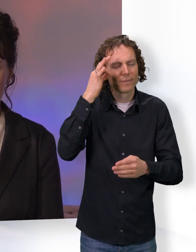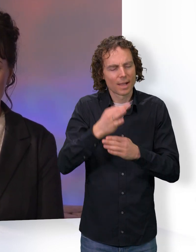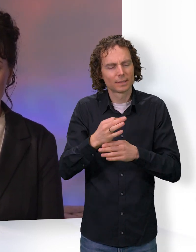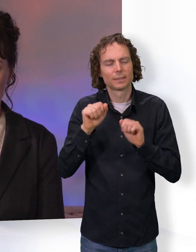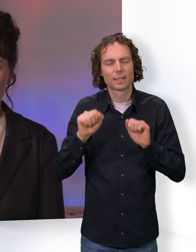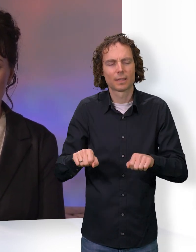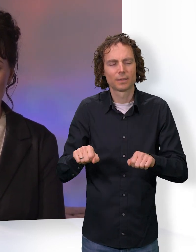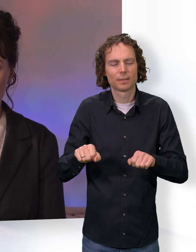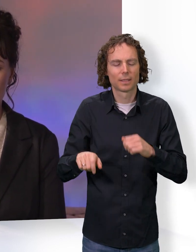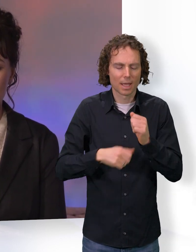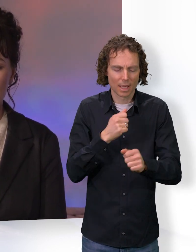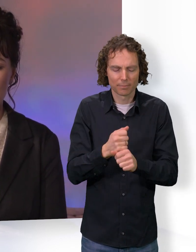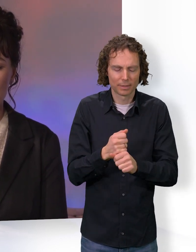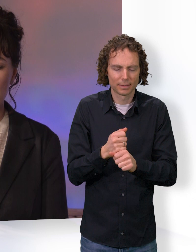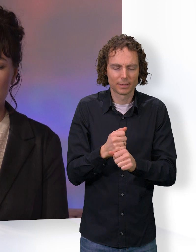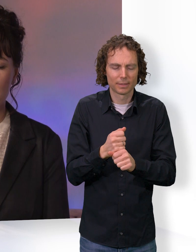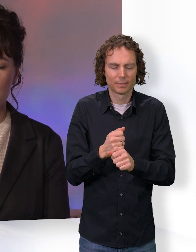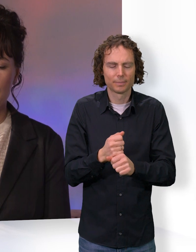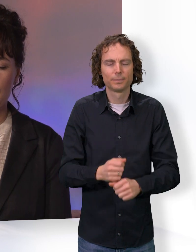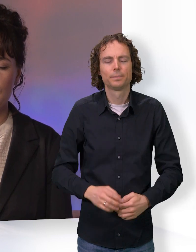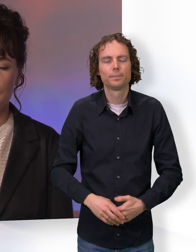kann. Amen.